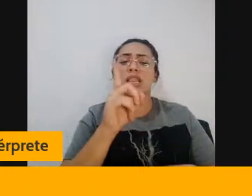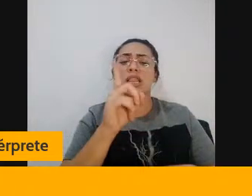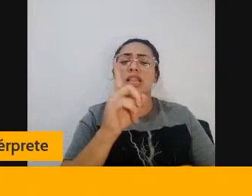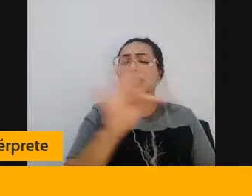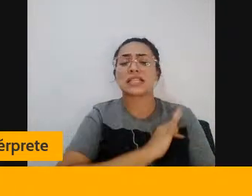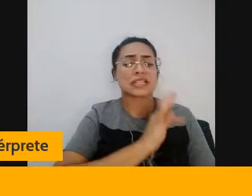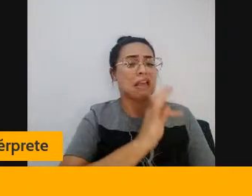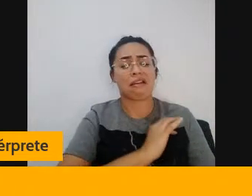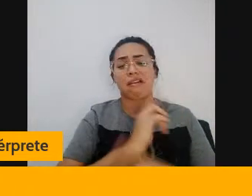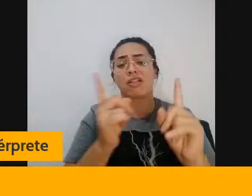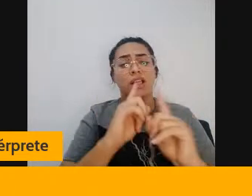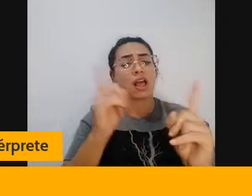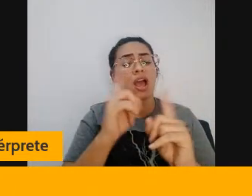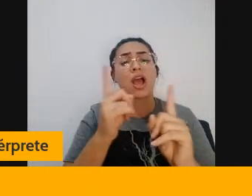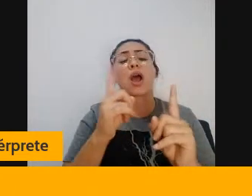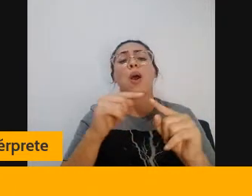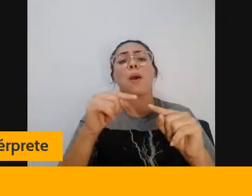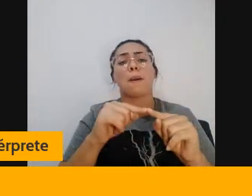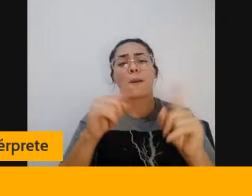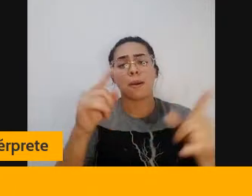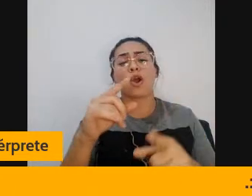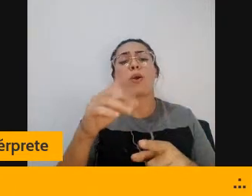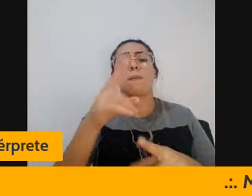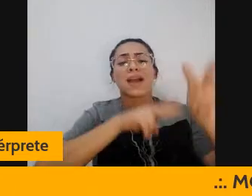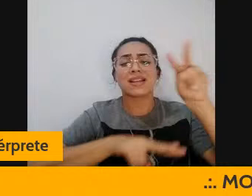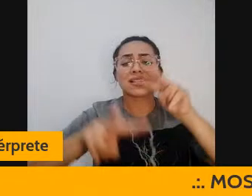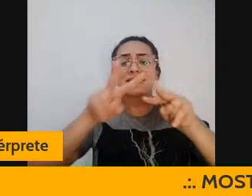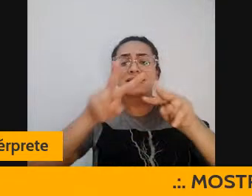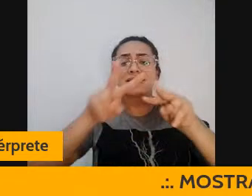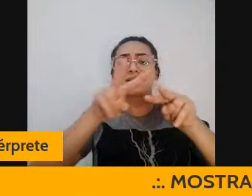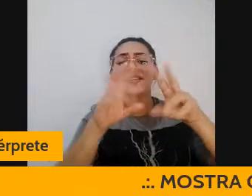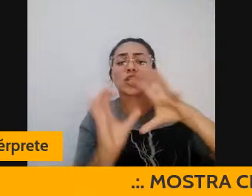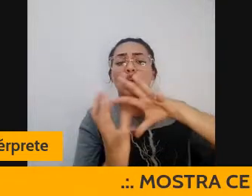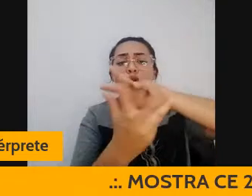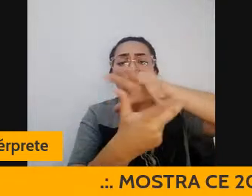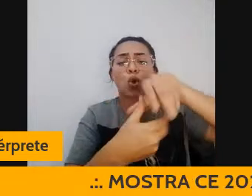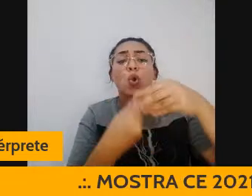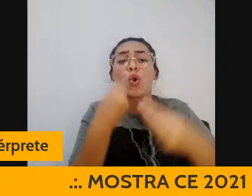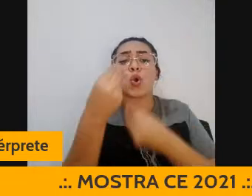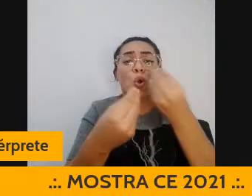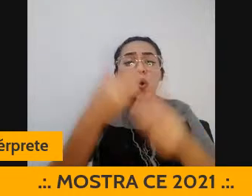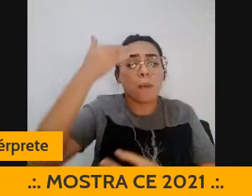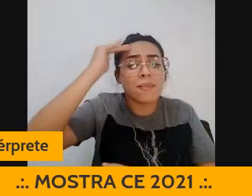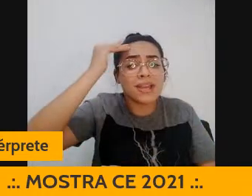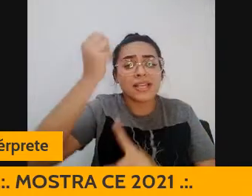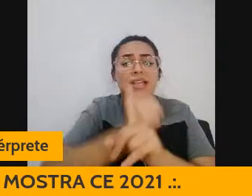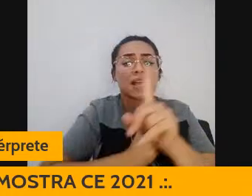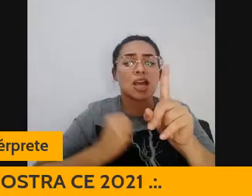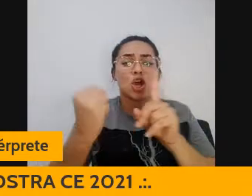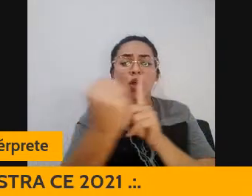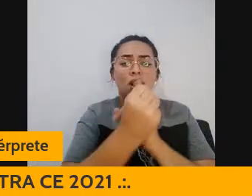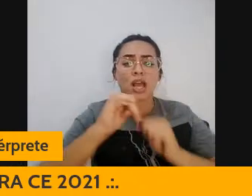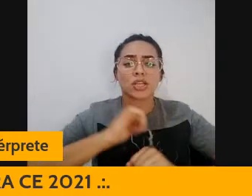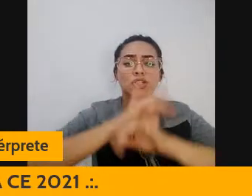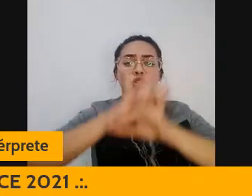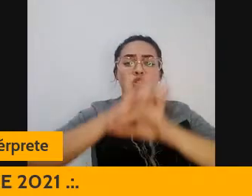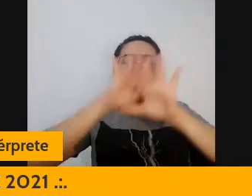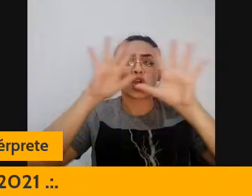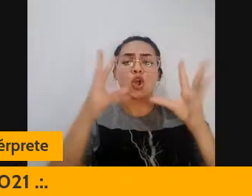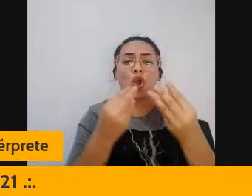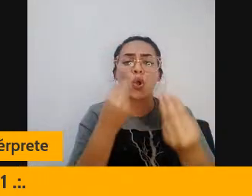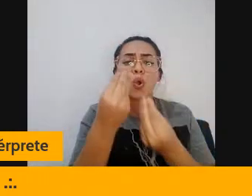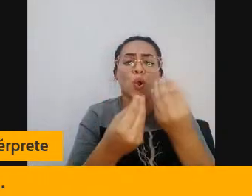estamos falando de cosmologias, de visão de mundo, de como a gente entende a sociedade, de como a gente entende o que é o papel